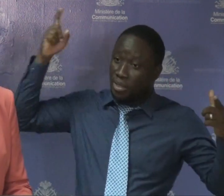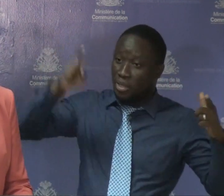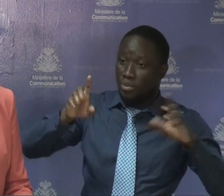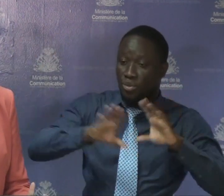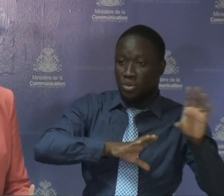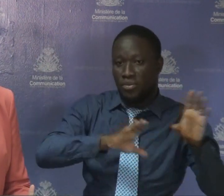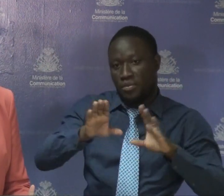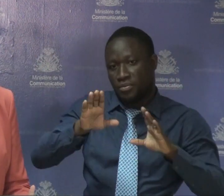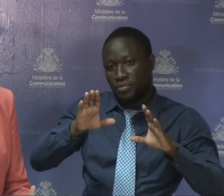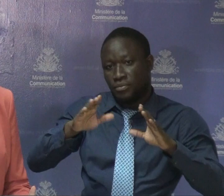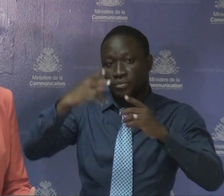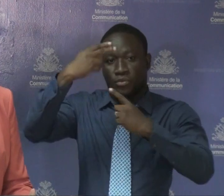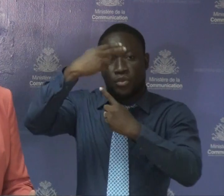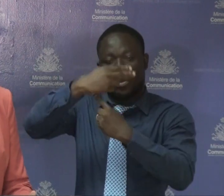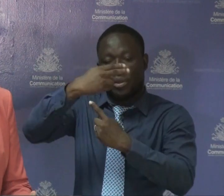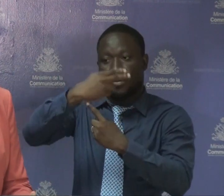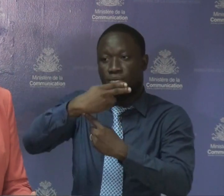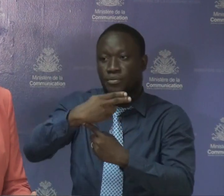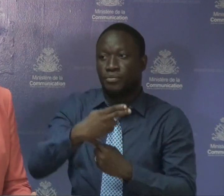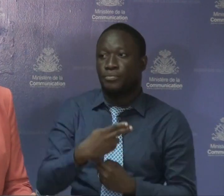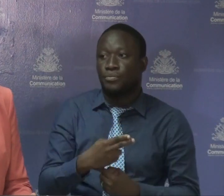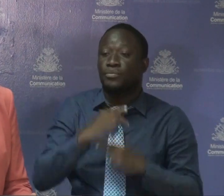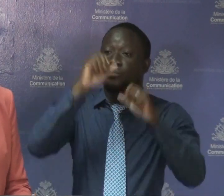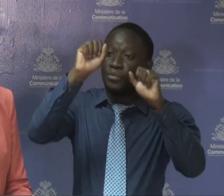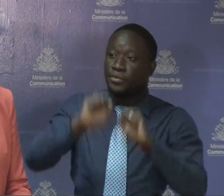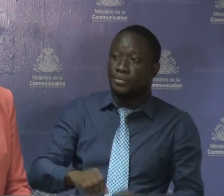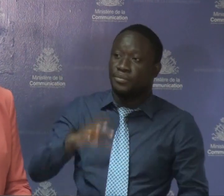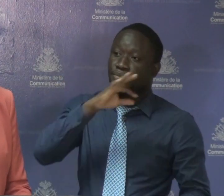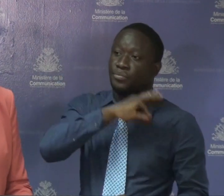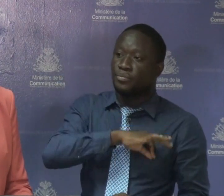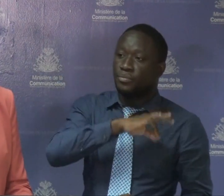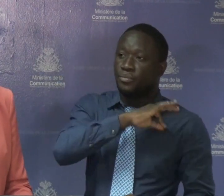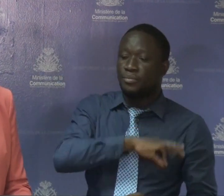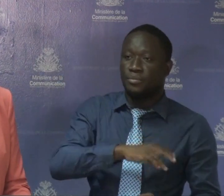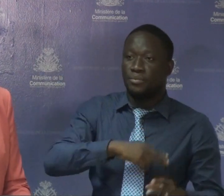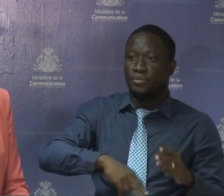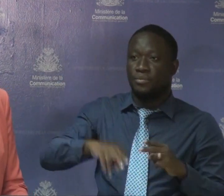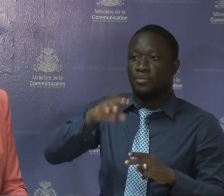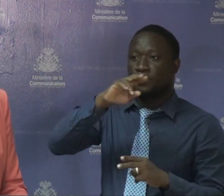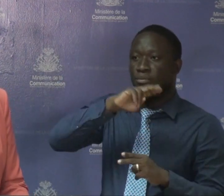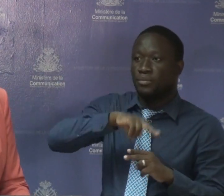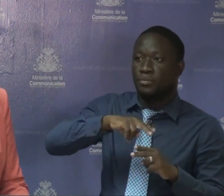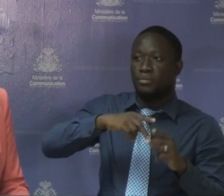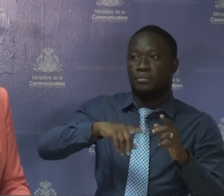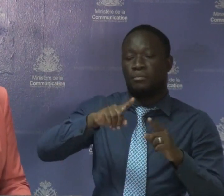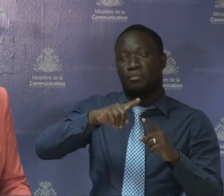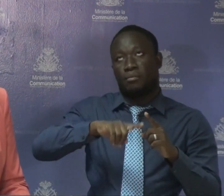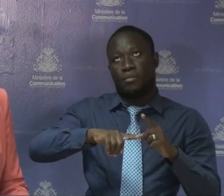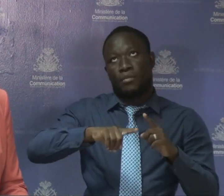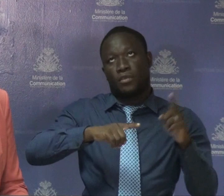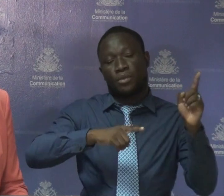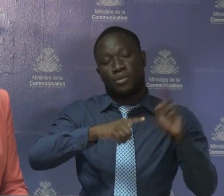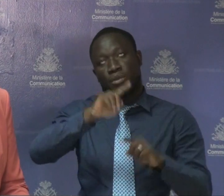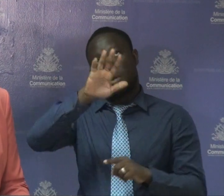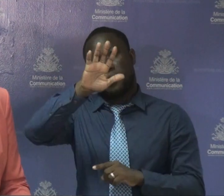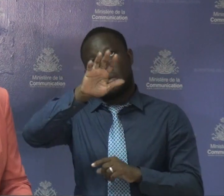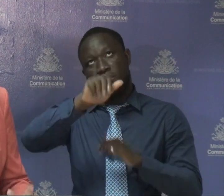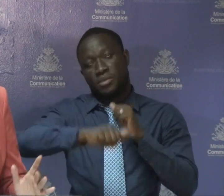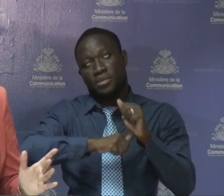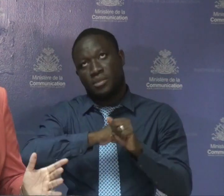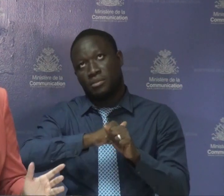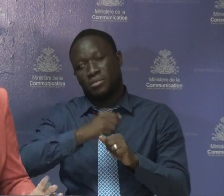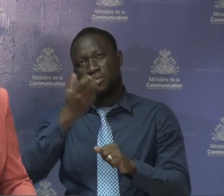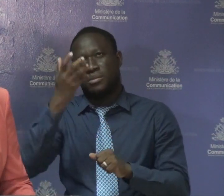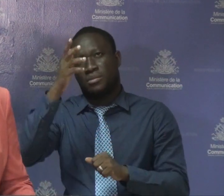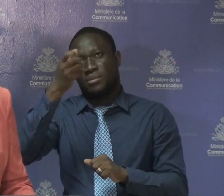niveau de hôtel yo, donc là conseil capable bénéficier des avantages législatifs allant de 5, 10 jusqu'à 15 ans.